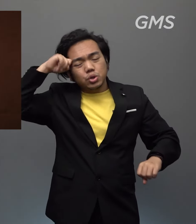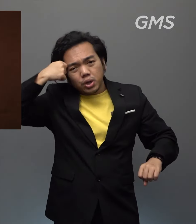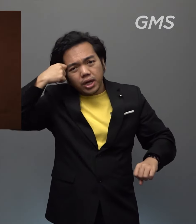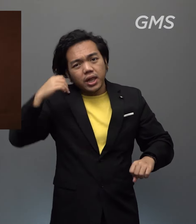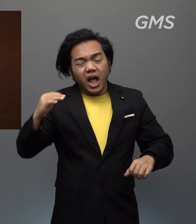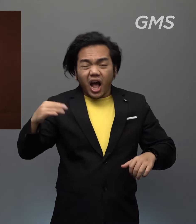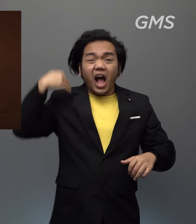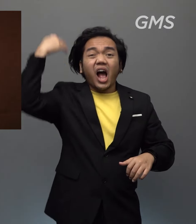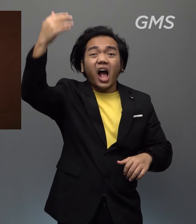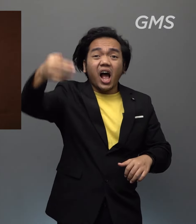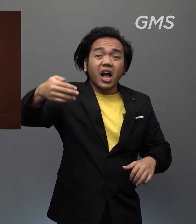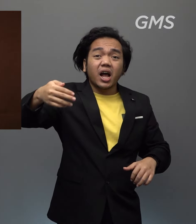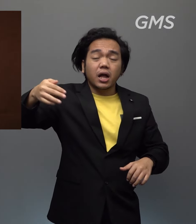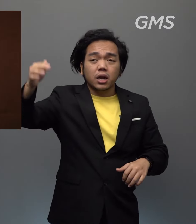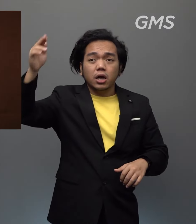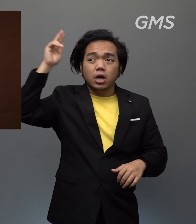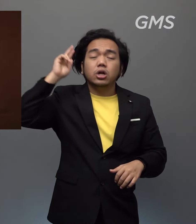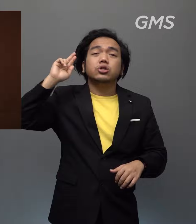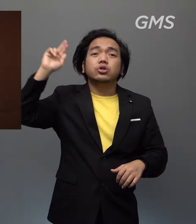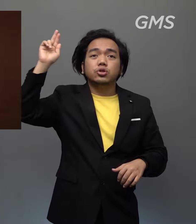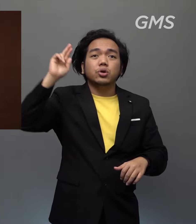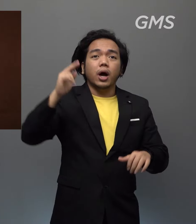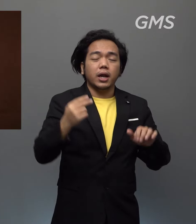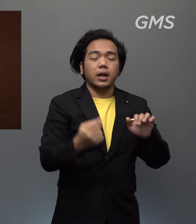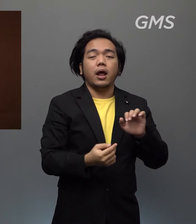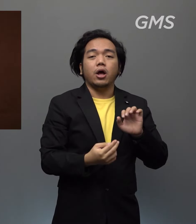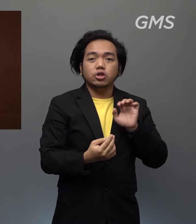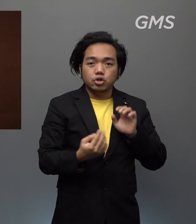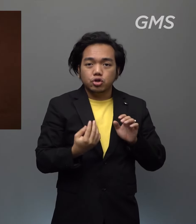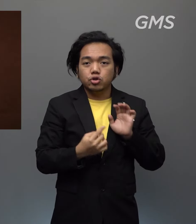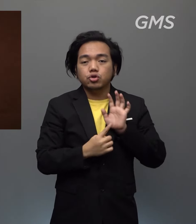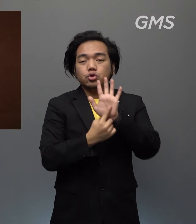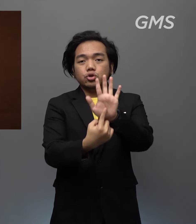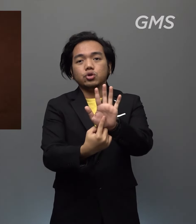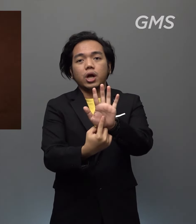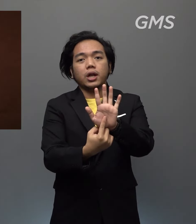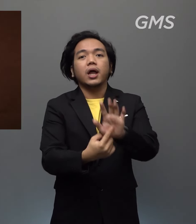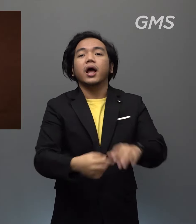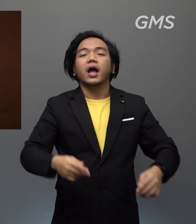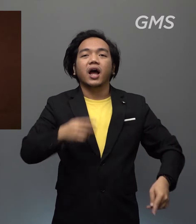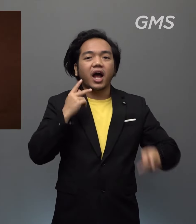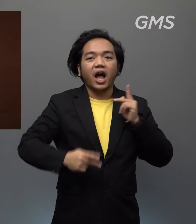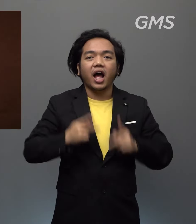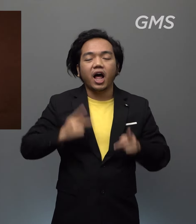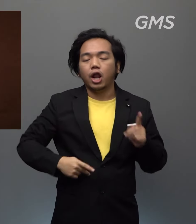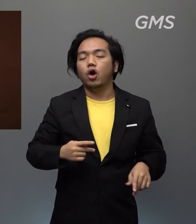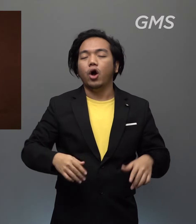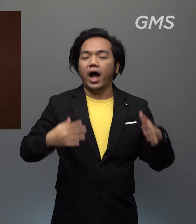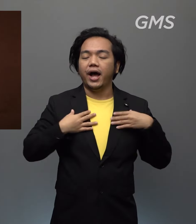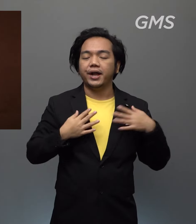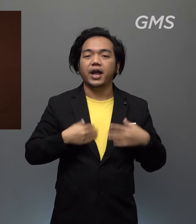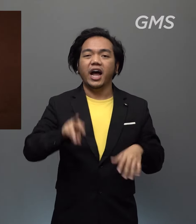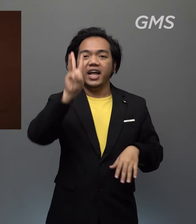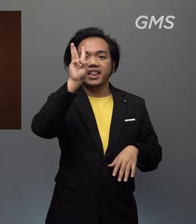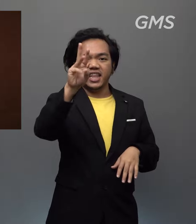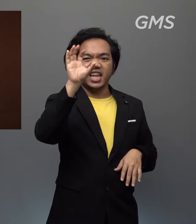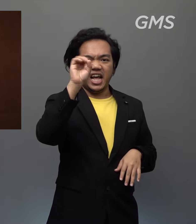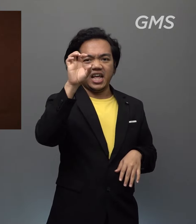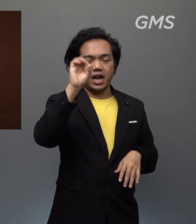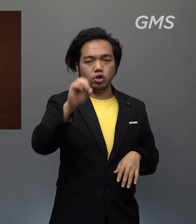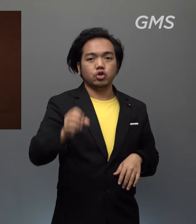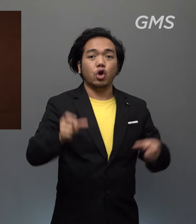memunculkan, akan membawa kita melihat bahwa ternyata tetap masih ada 300 orang hebat